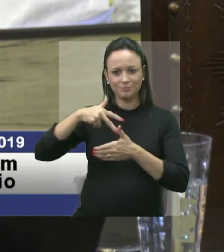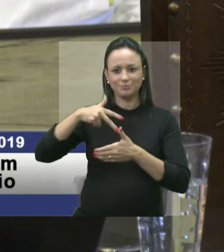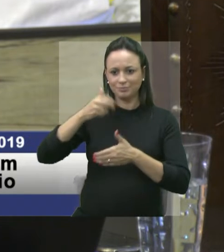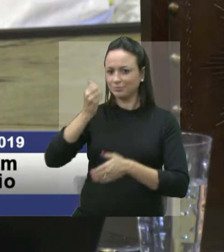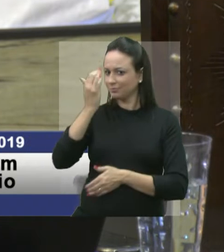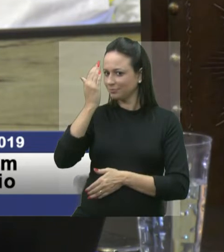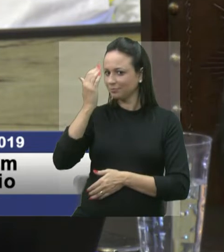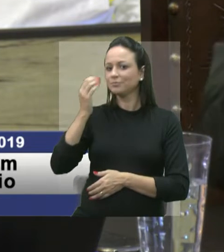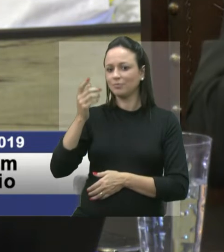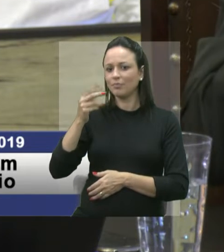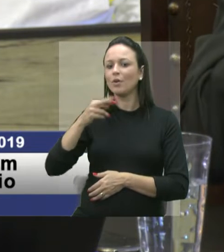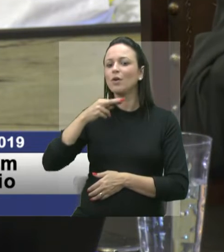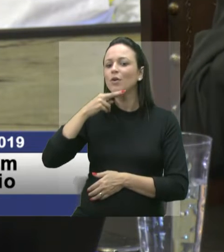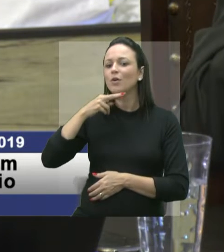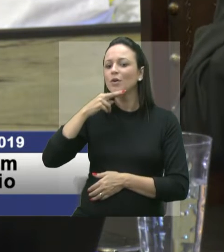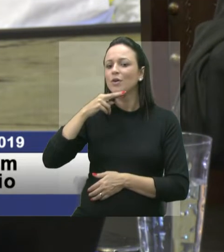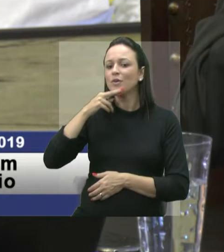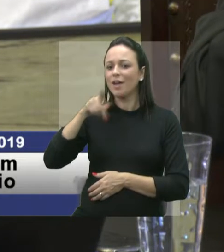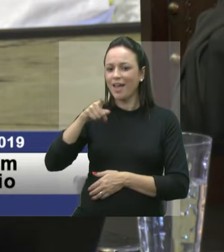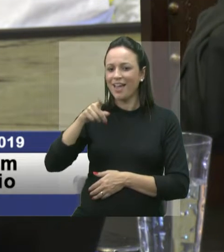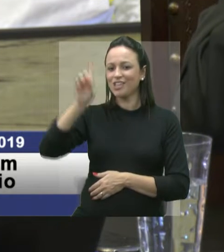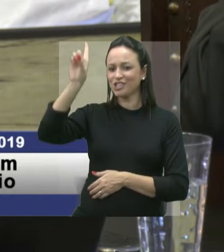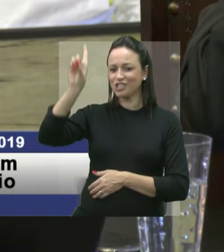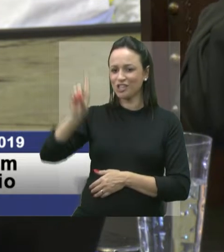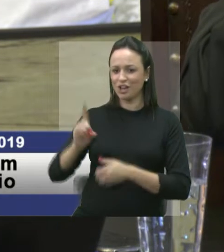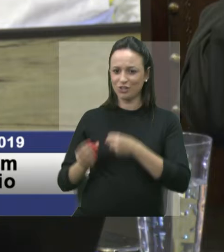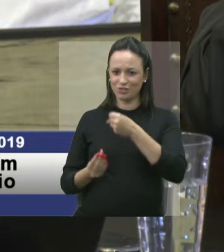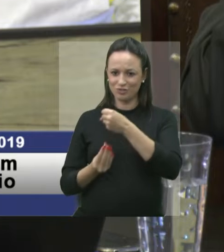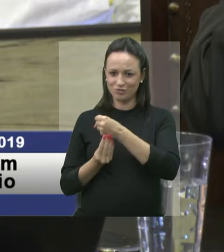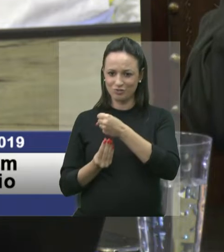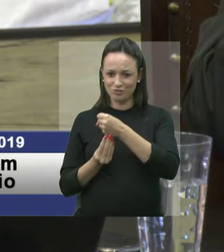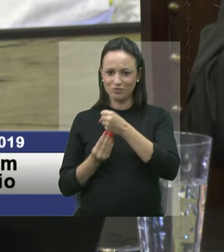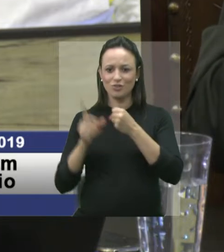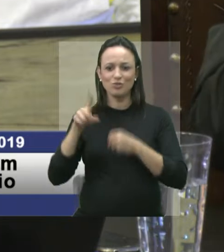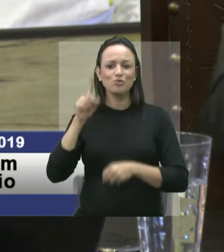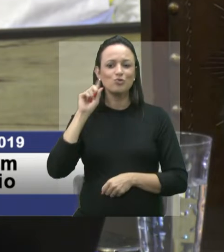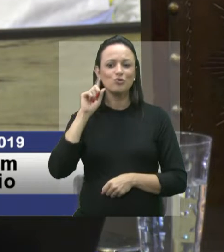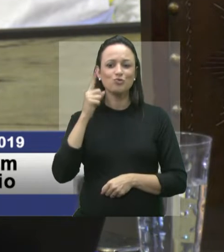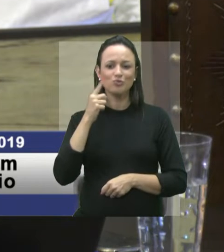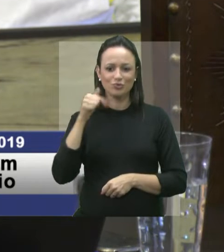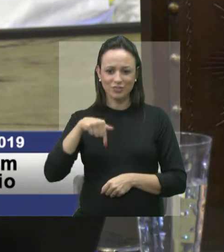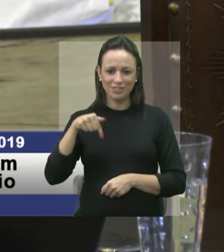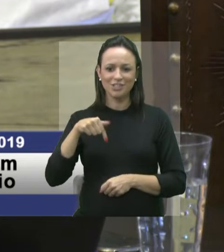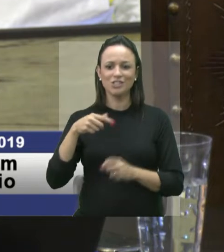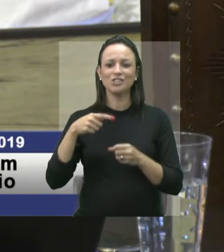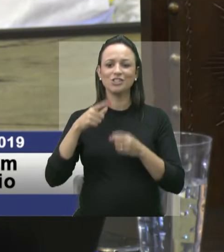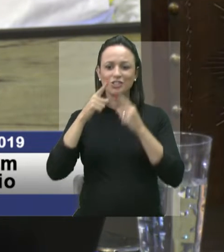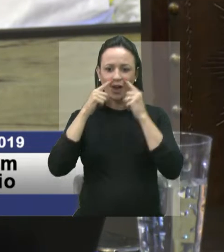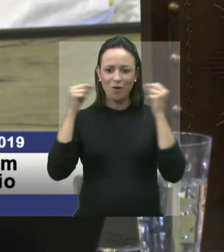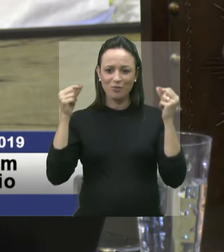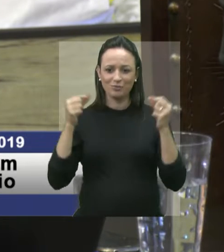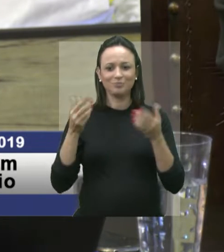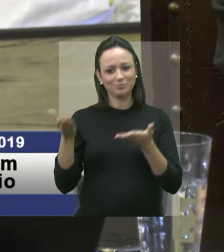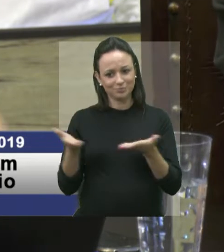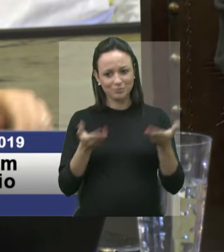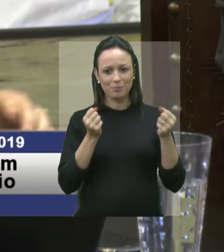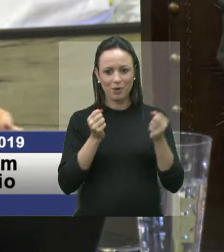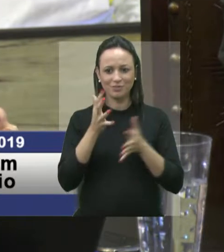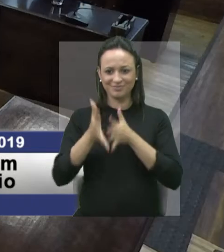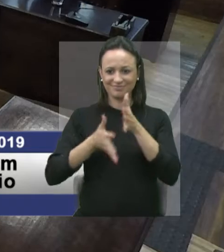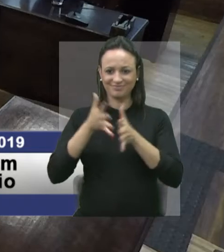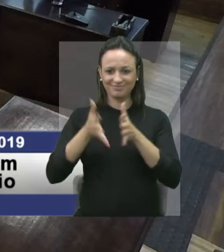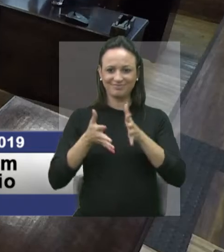Romim, diretor da ASJA, Associação dos Surdos de Jaú e Região. Por favor.